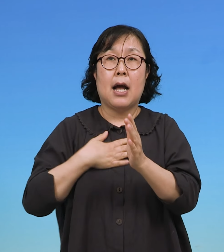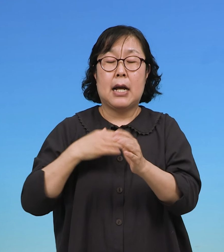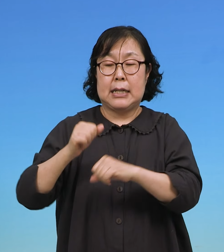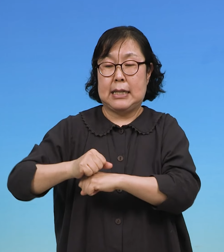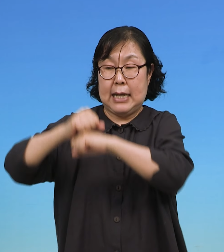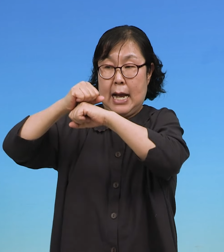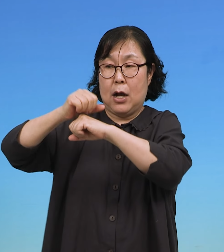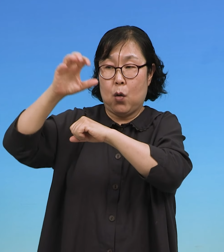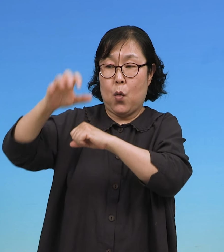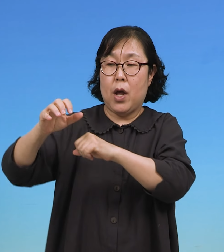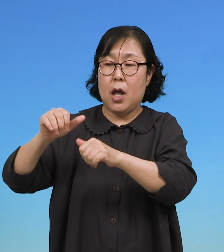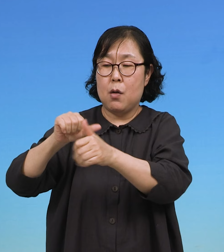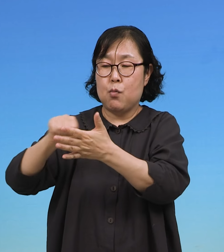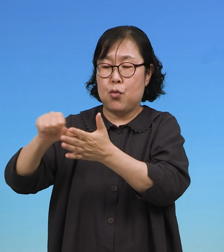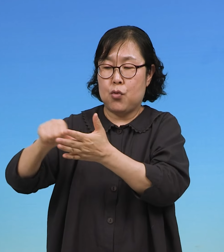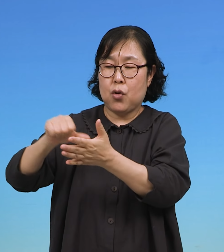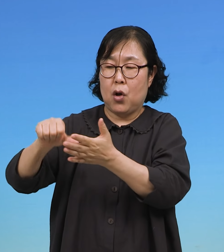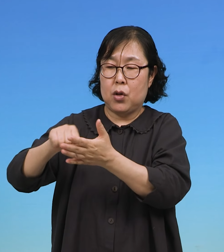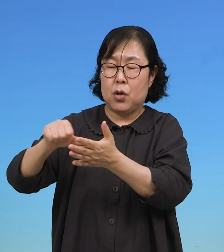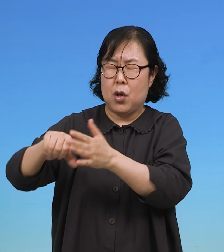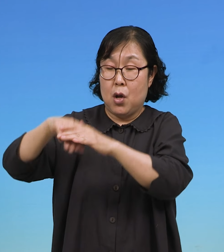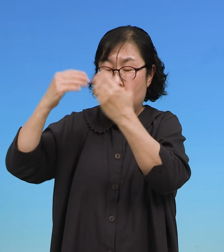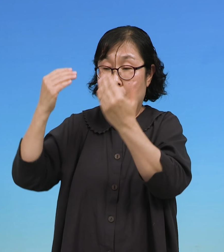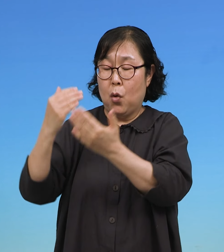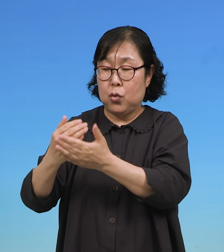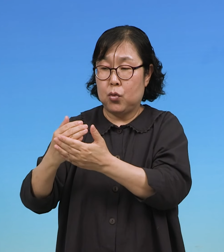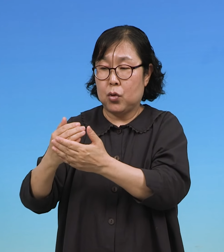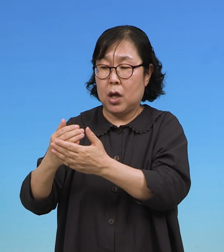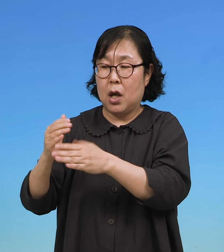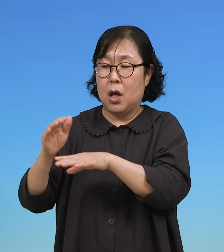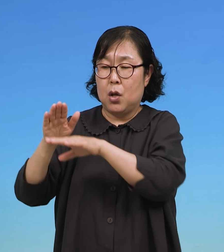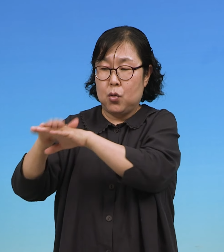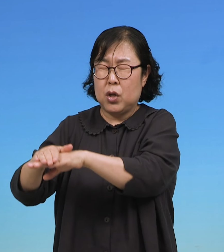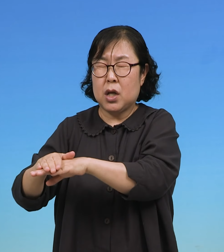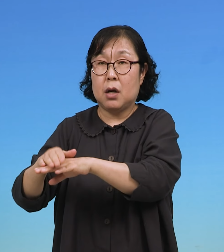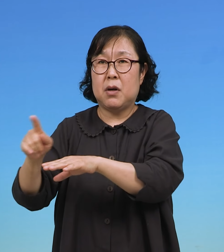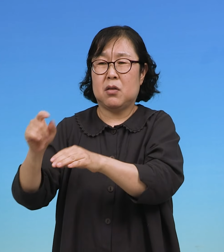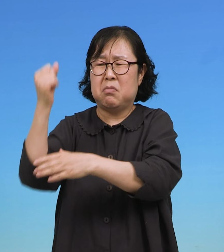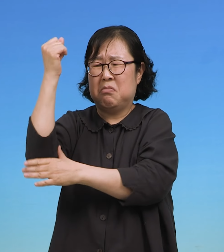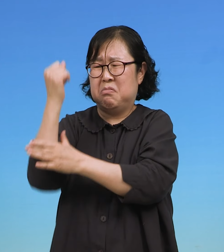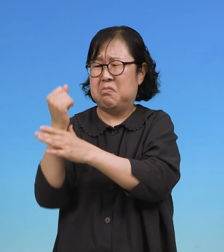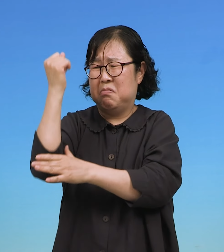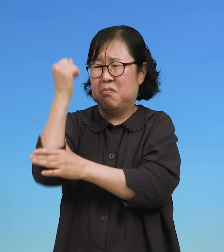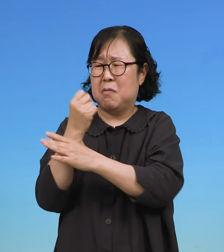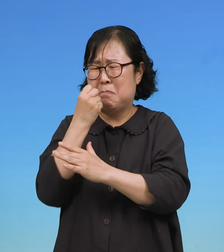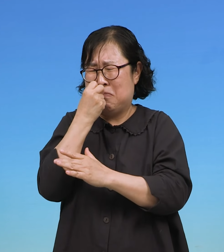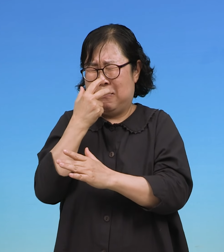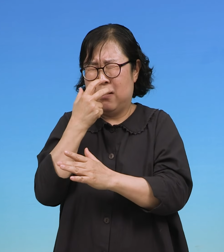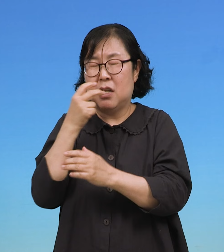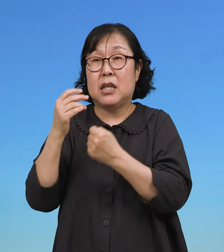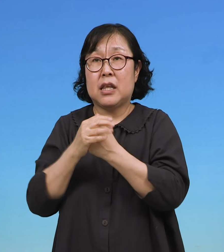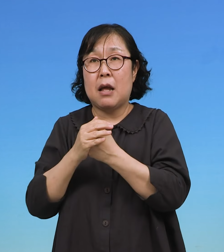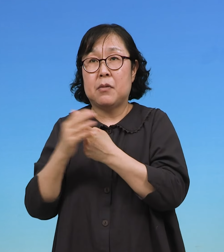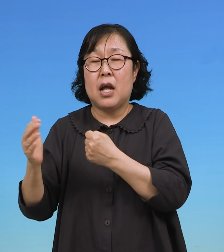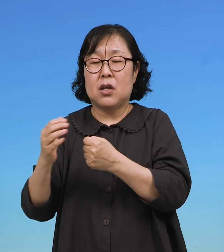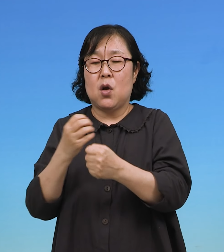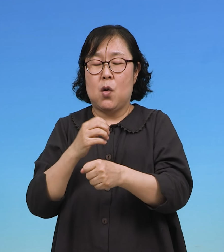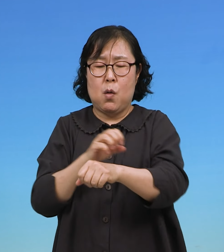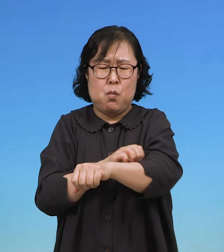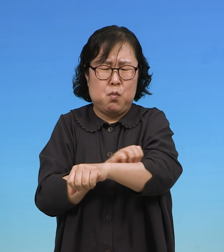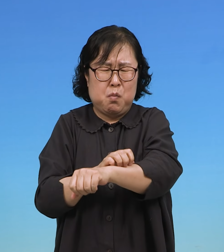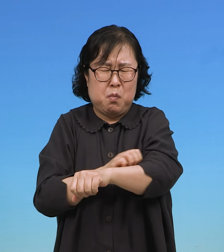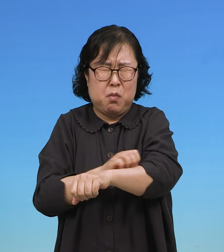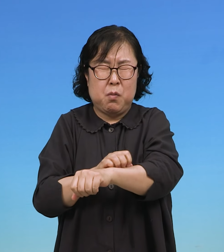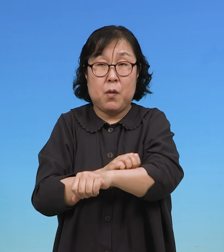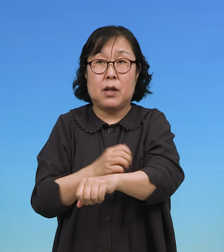창고에다가 물건들 제 양복 같은 거 넣어놨더니 여름 방학 지나고 나니까 곰팡이가 썰어가지고 막 이런